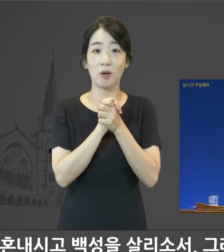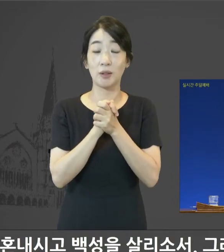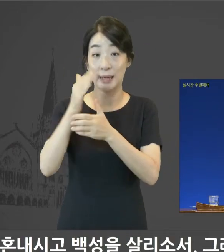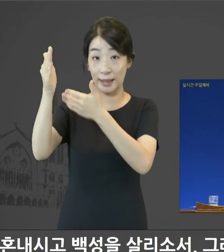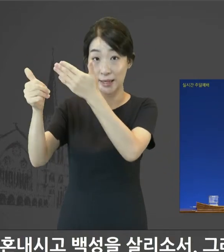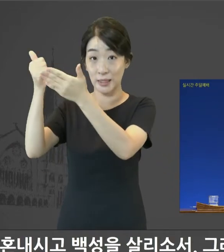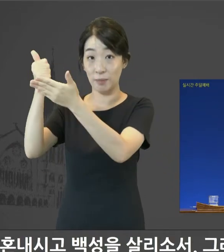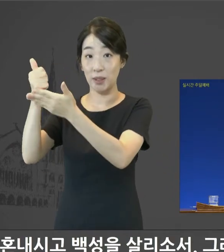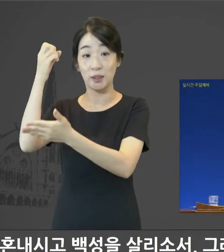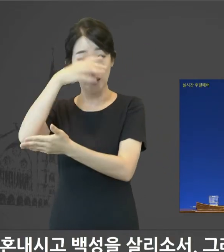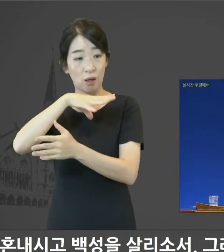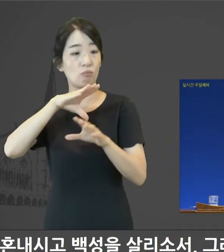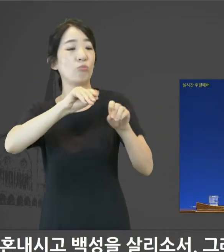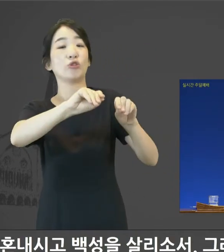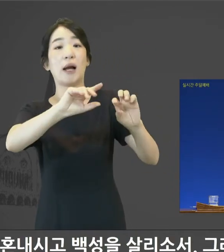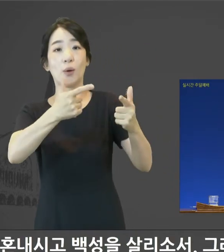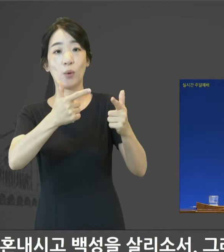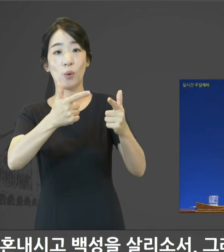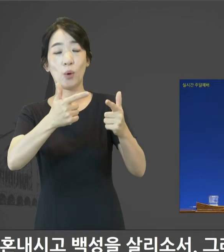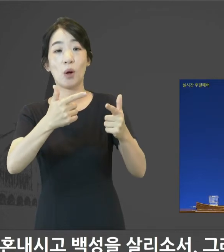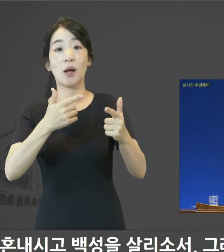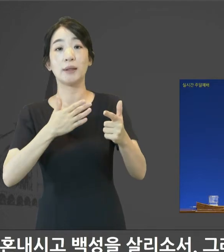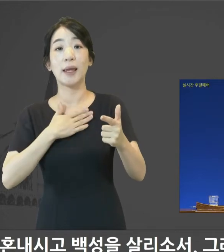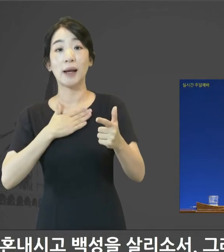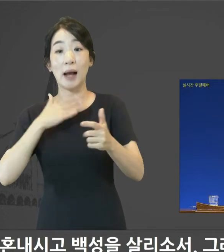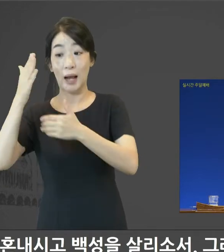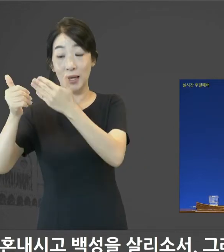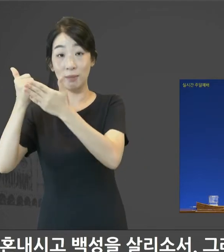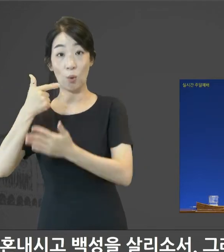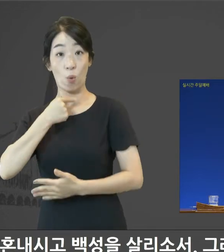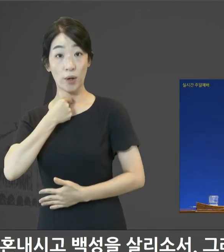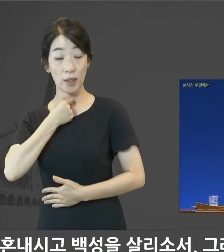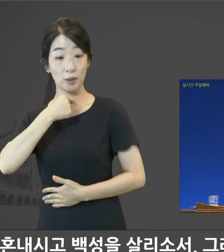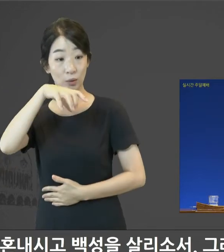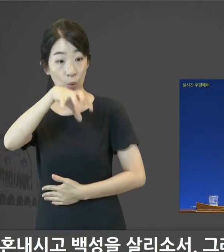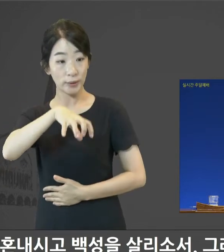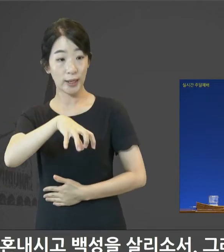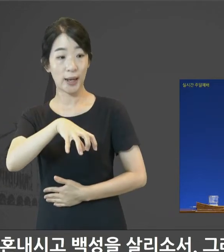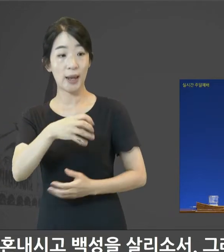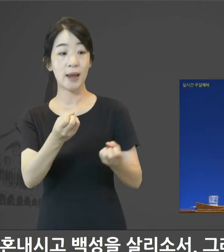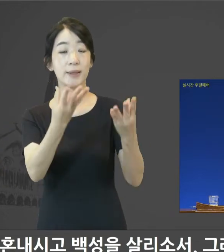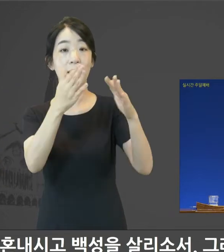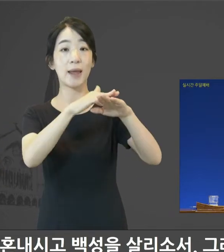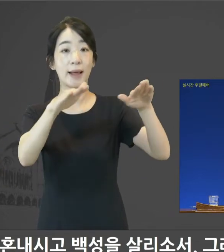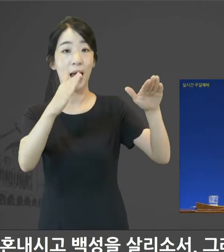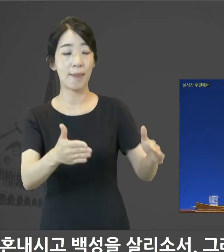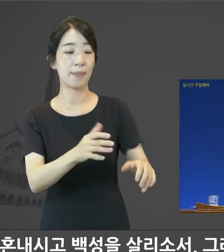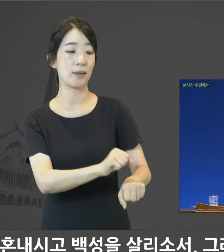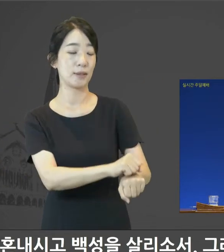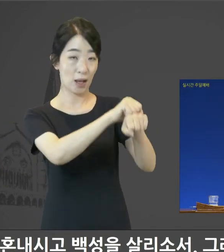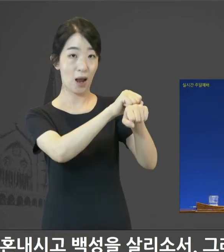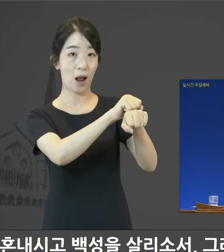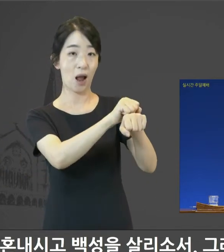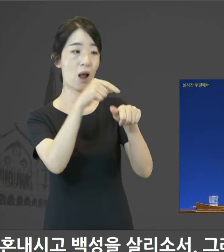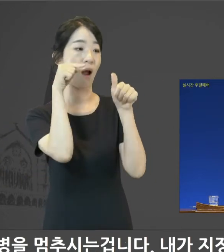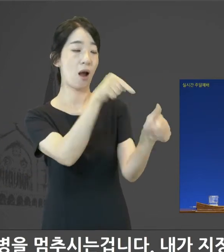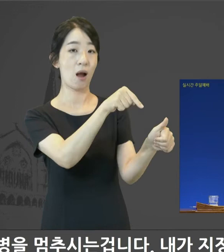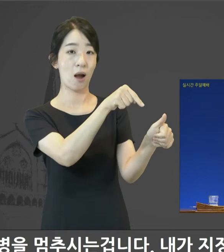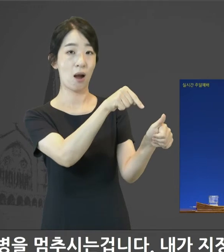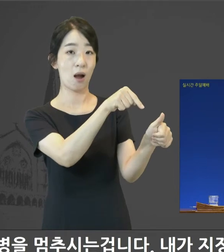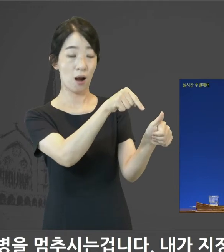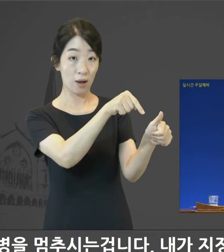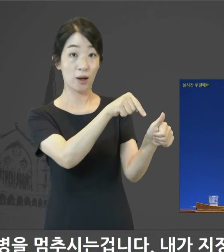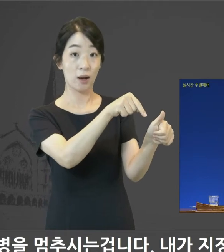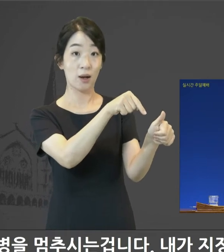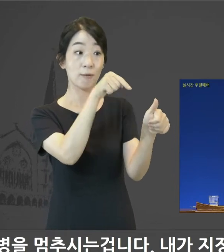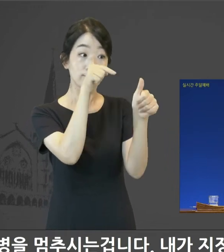아니하고 내가 지정하는 곳에 제단을 쌓으라 라고 가르쳐 주십니다. 그 제단이 어느